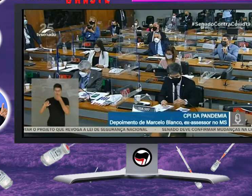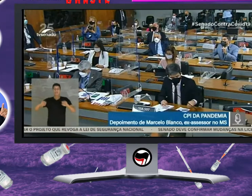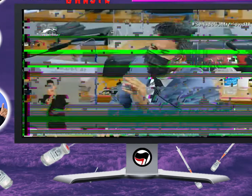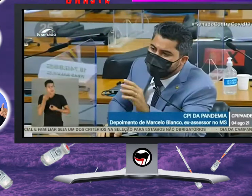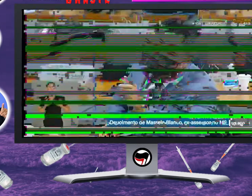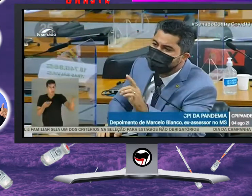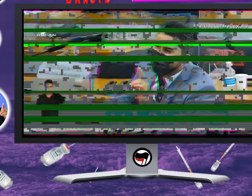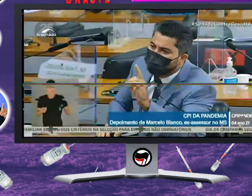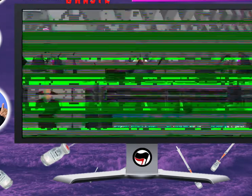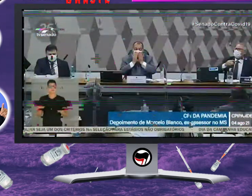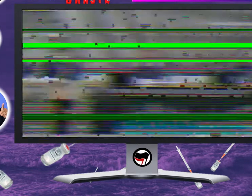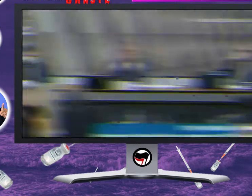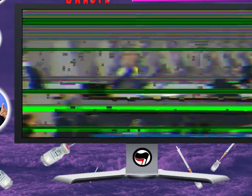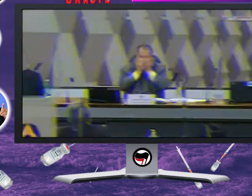ser.